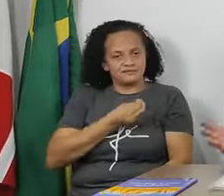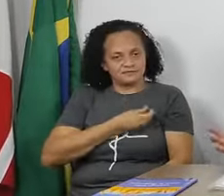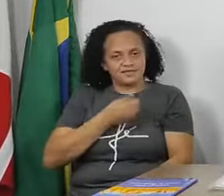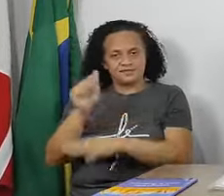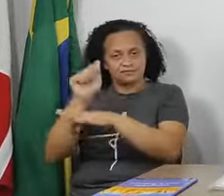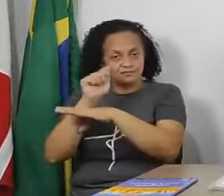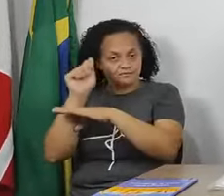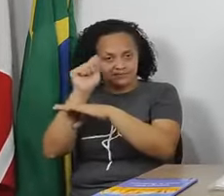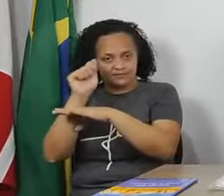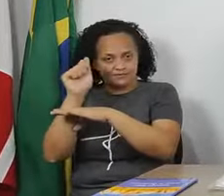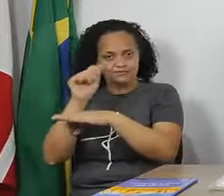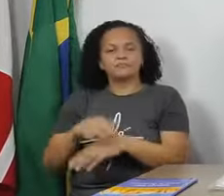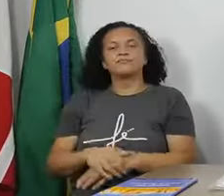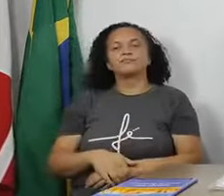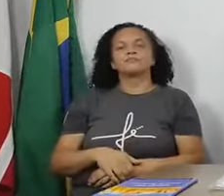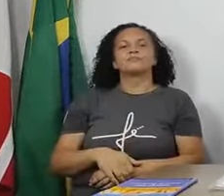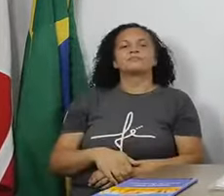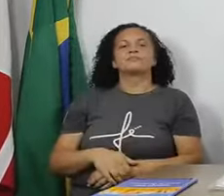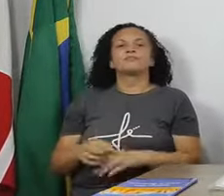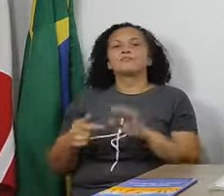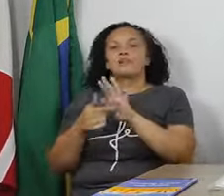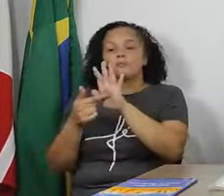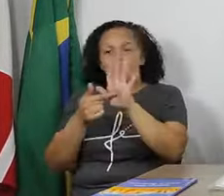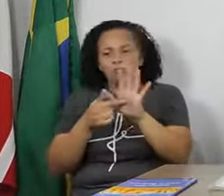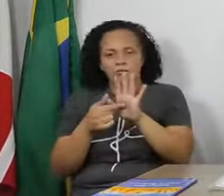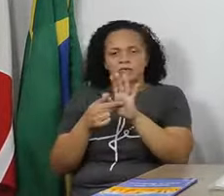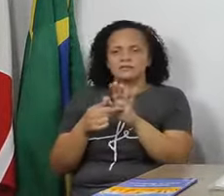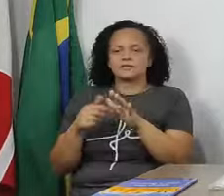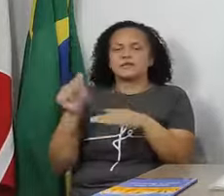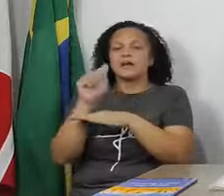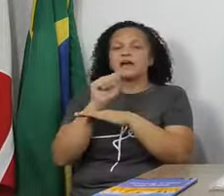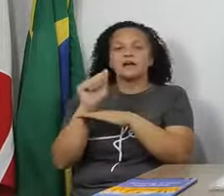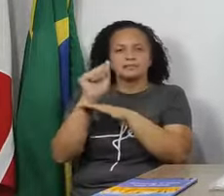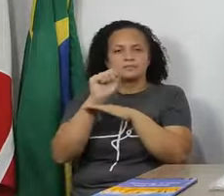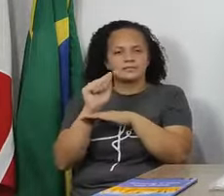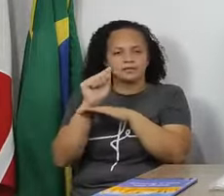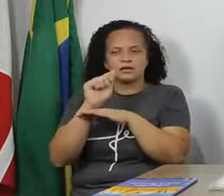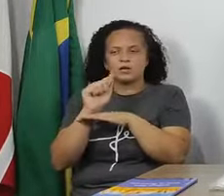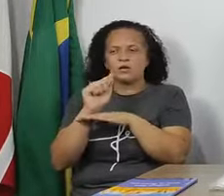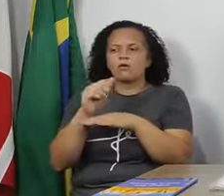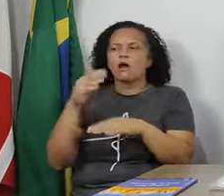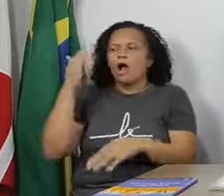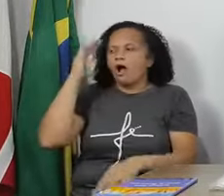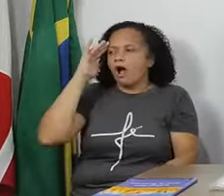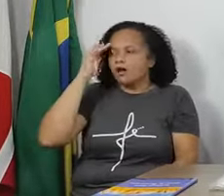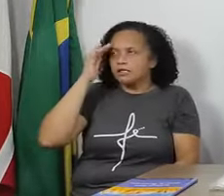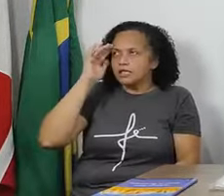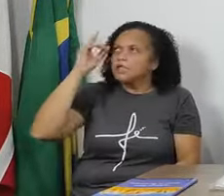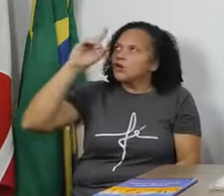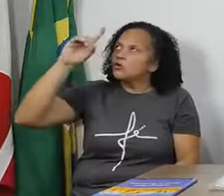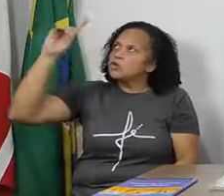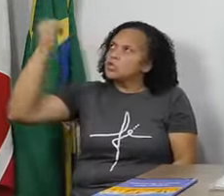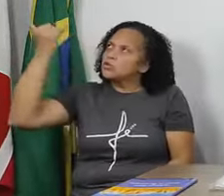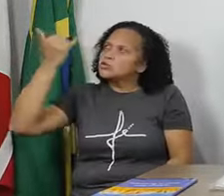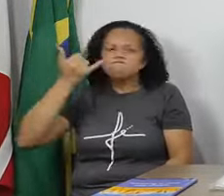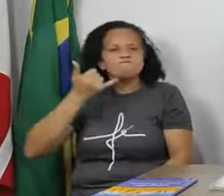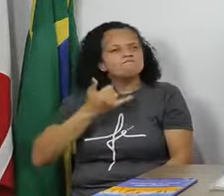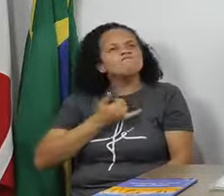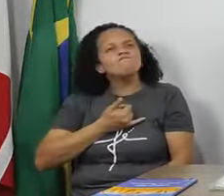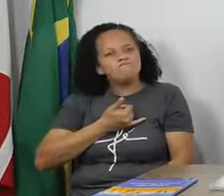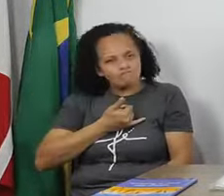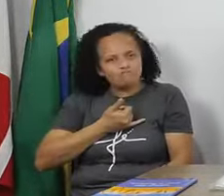Diz o texto, né, que Abraão, primeiro, ouviu atentamente a palavra de Deus,